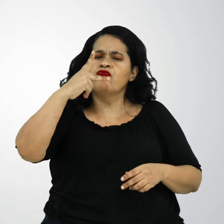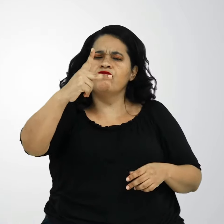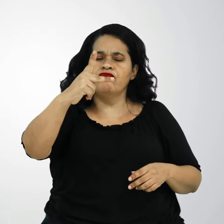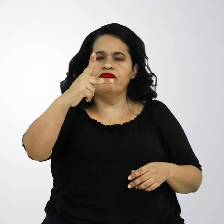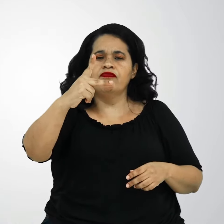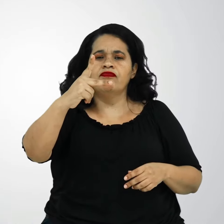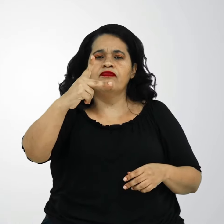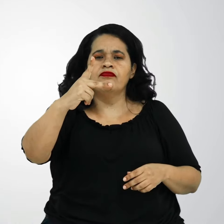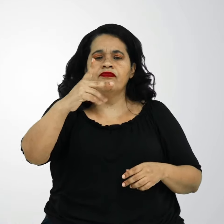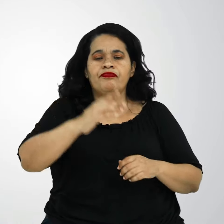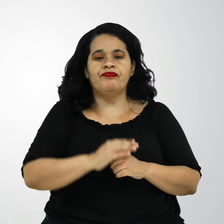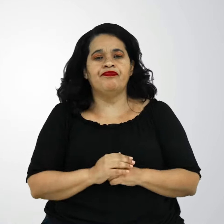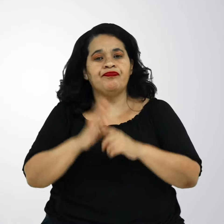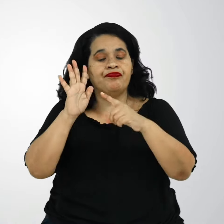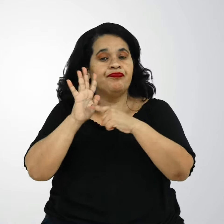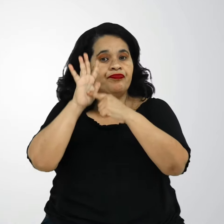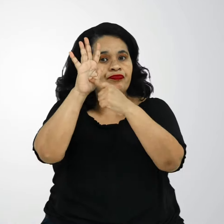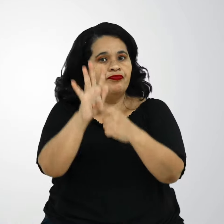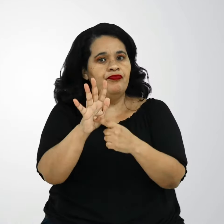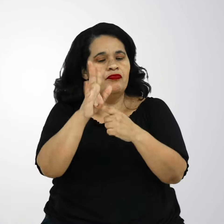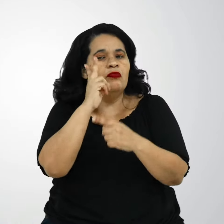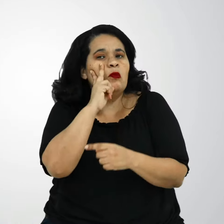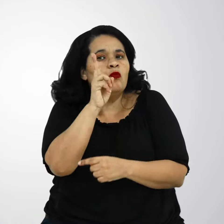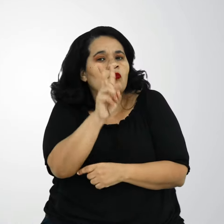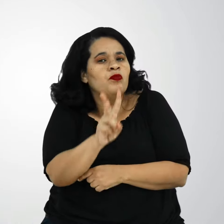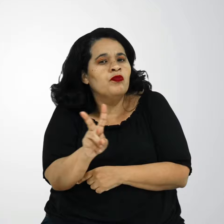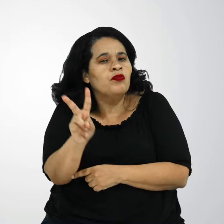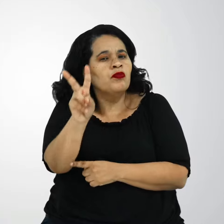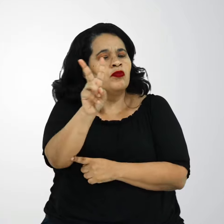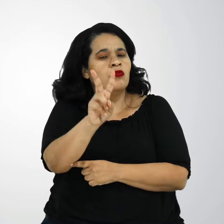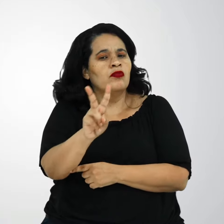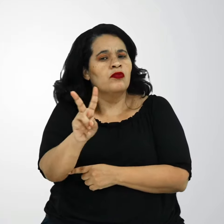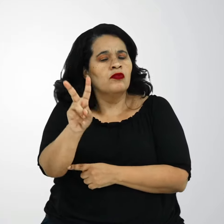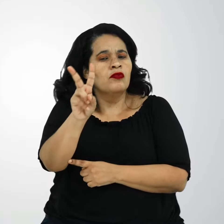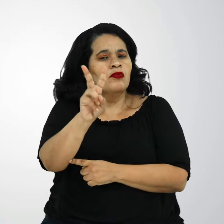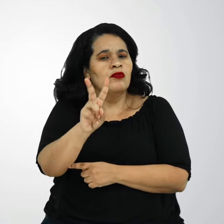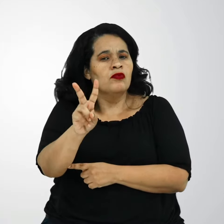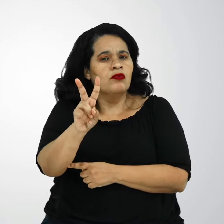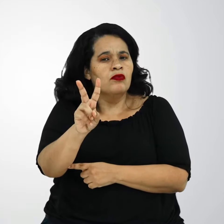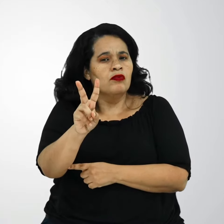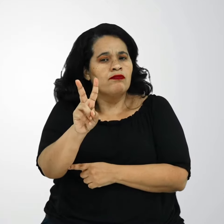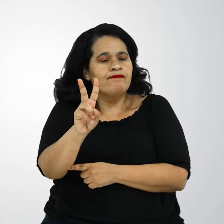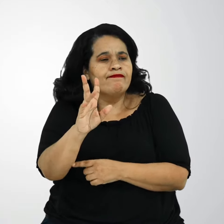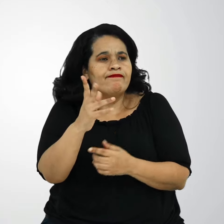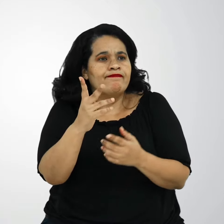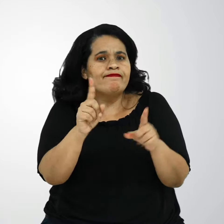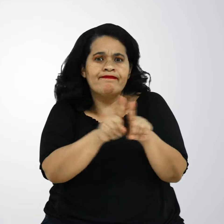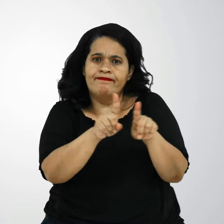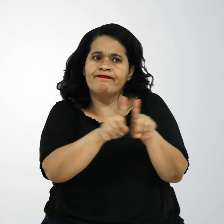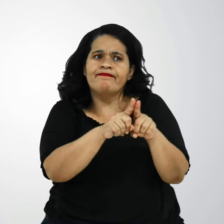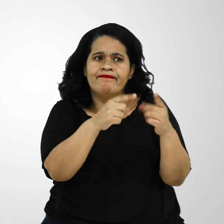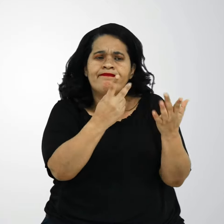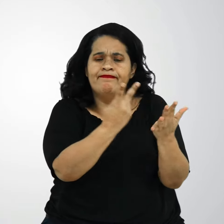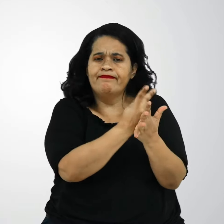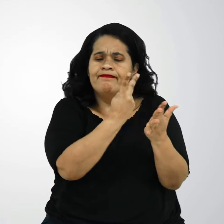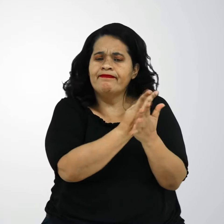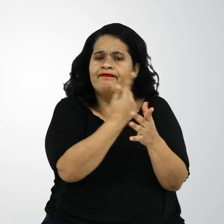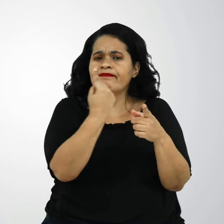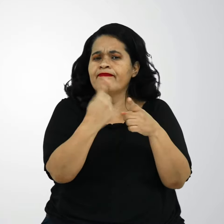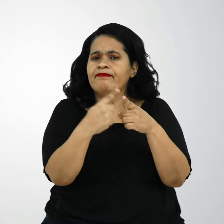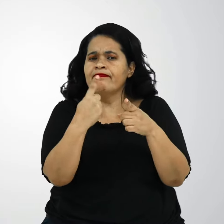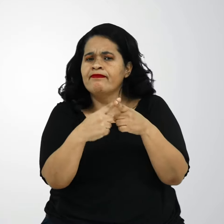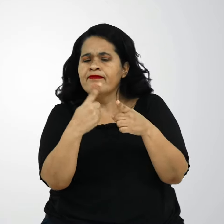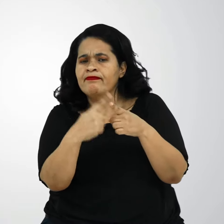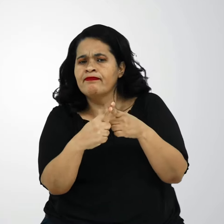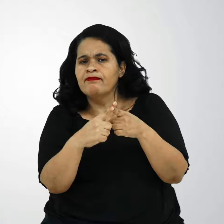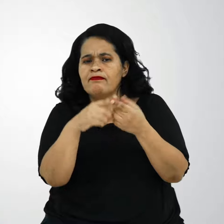sobre isso. Então, essa visão dispensacionalista é uma visão também equivocada, até porque eles acreditam muito na questão literal, e